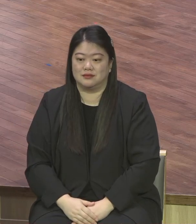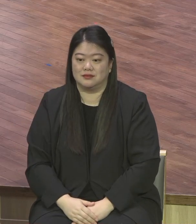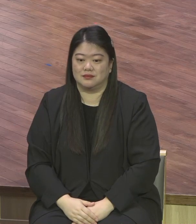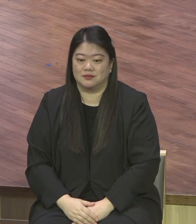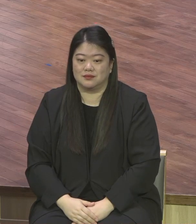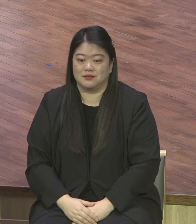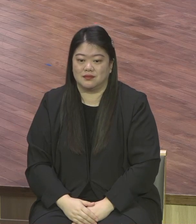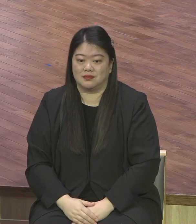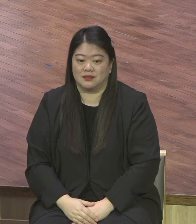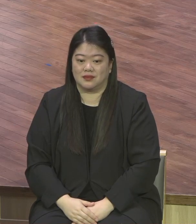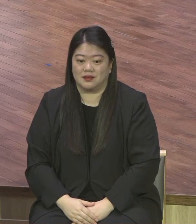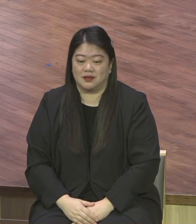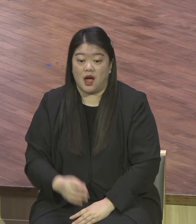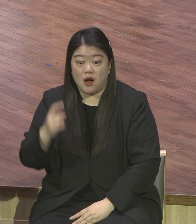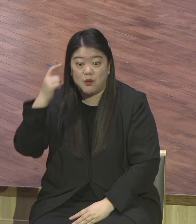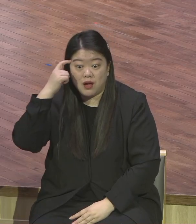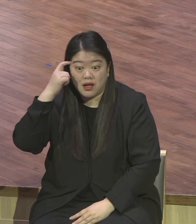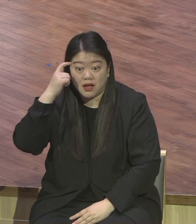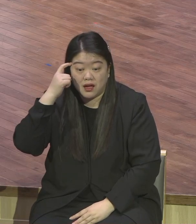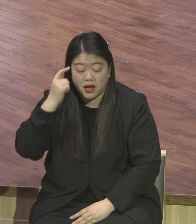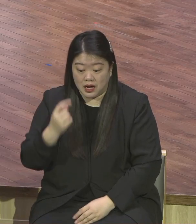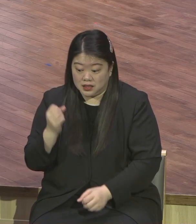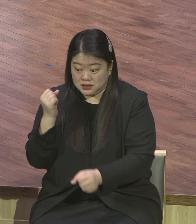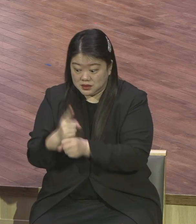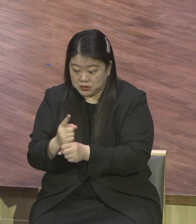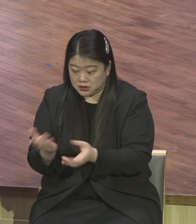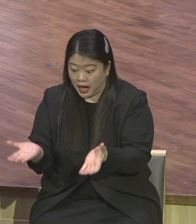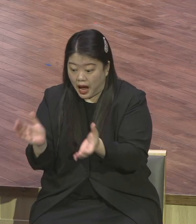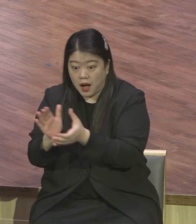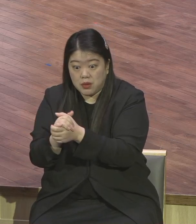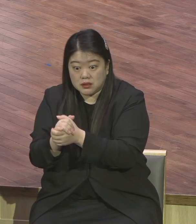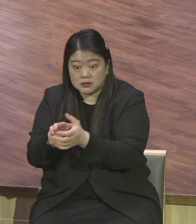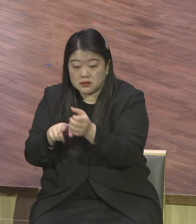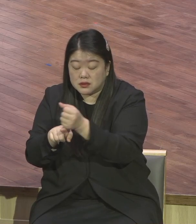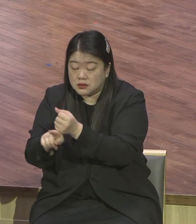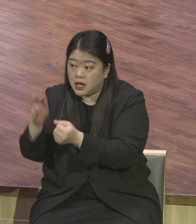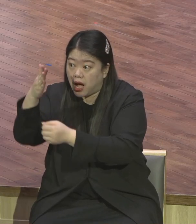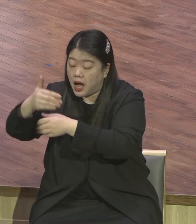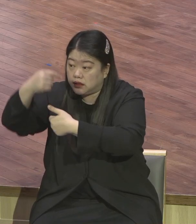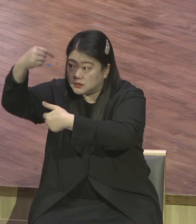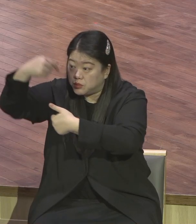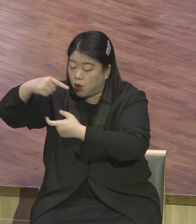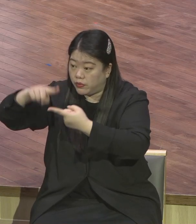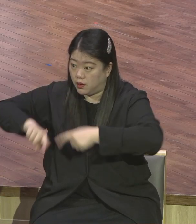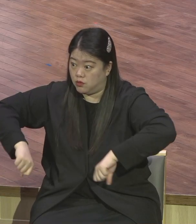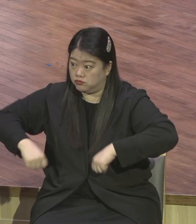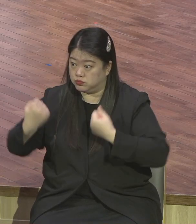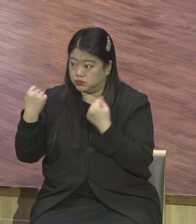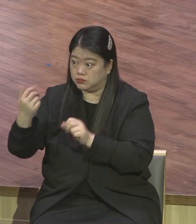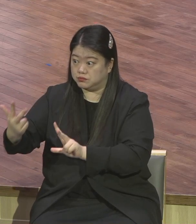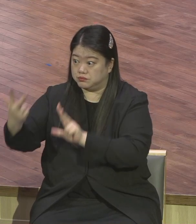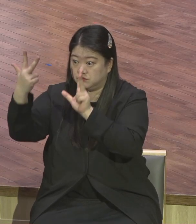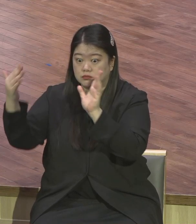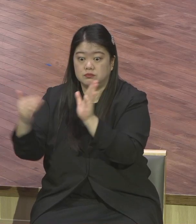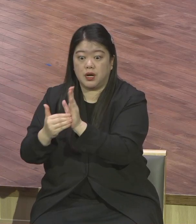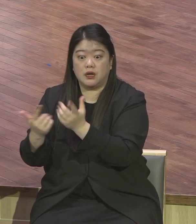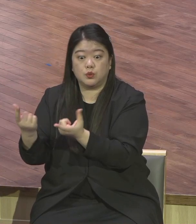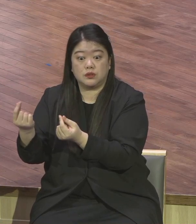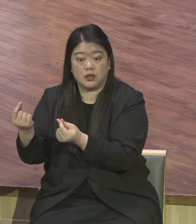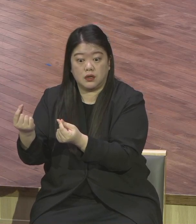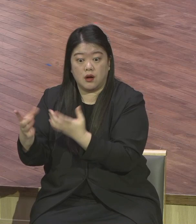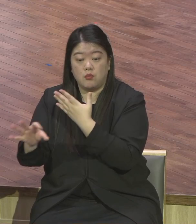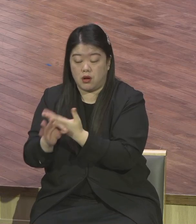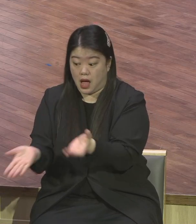육체의 소욕을 따라 살지 않고 성령의 아홉가지 열매를 맺는 삶을 살아야 하는 근본 이유가 우리를